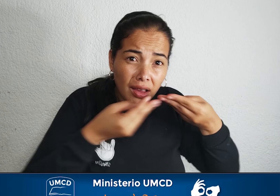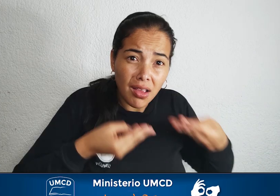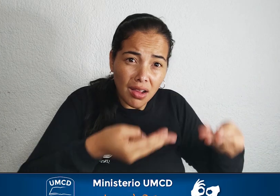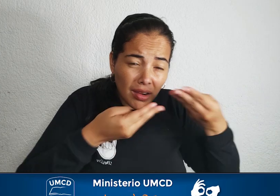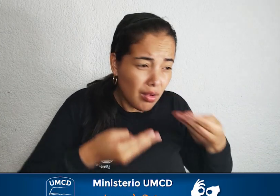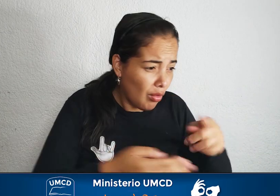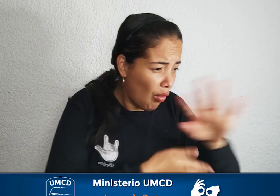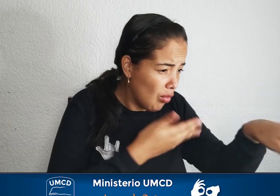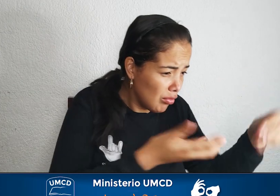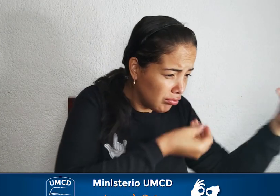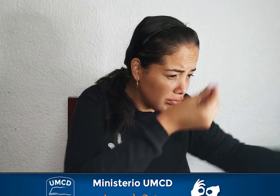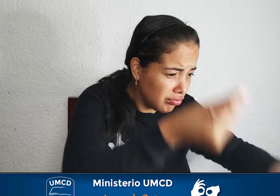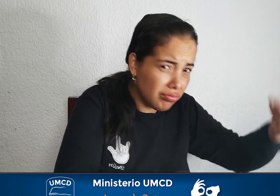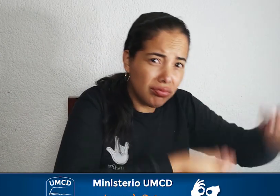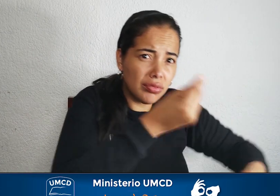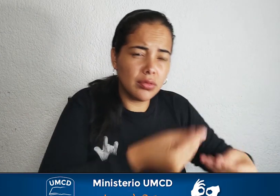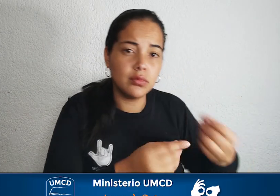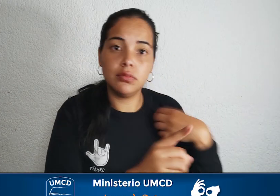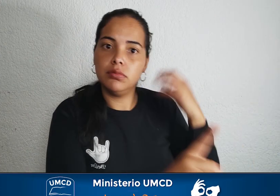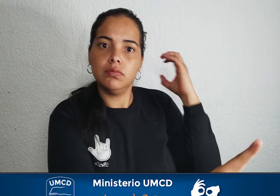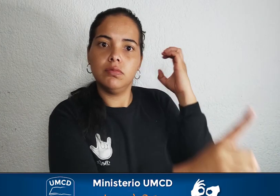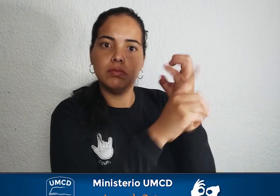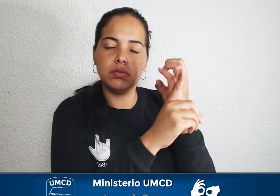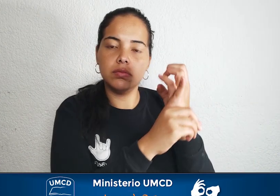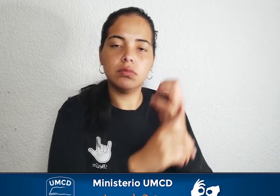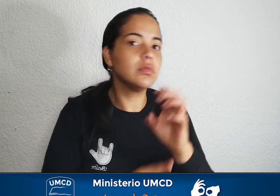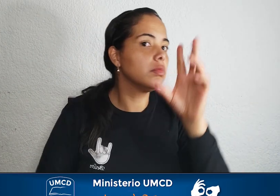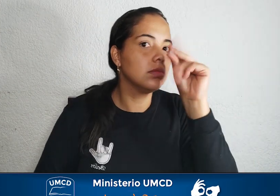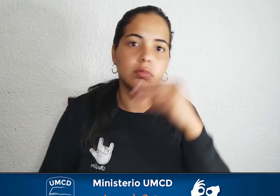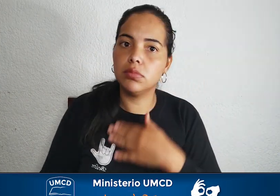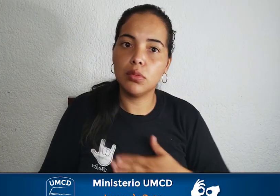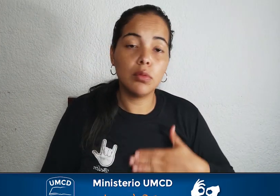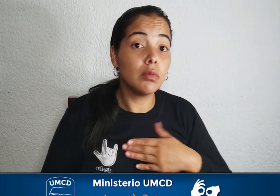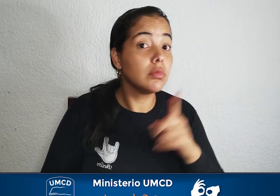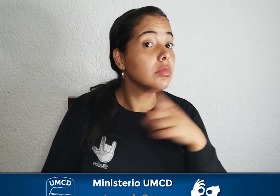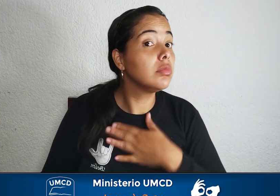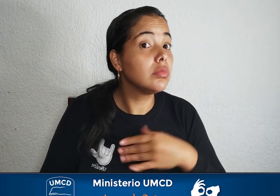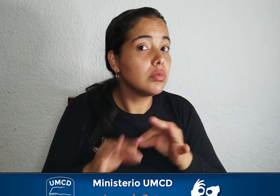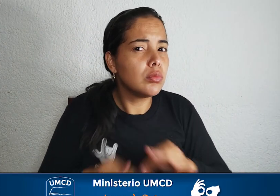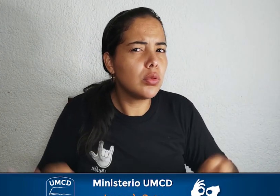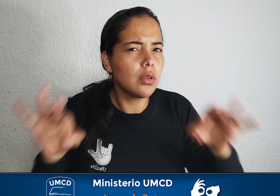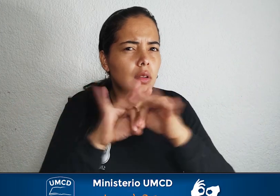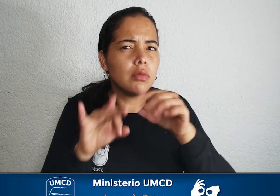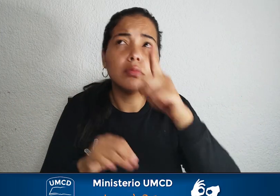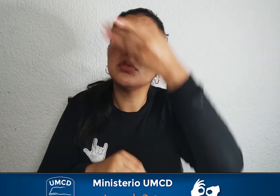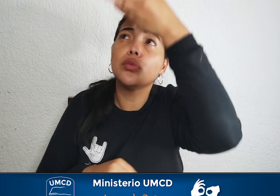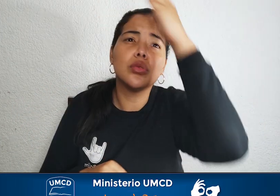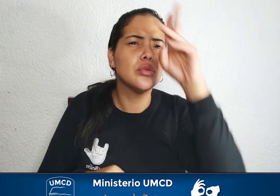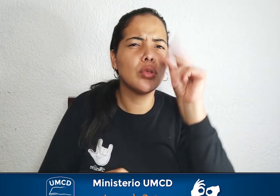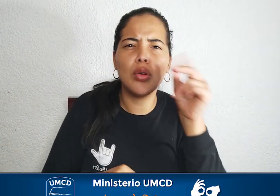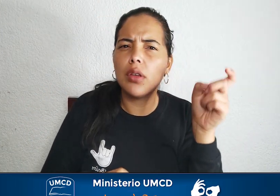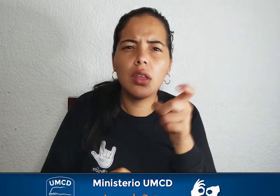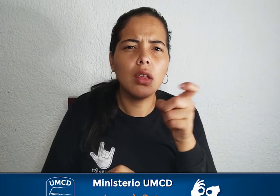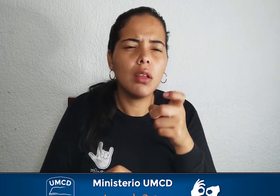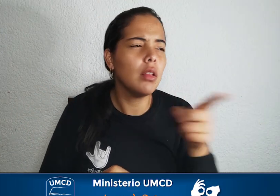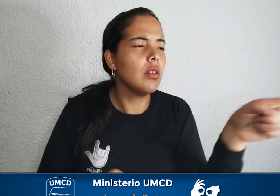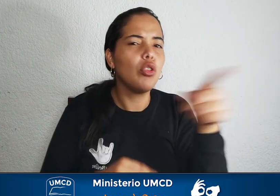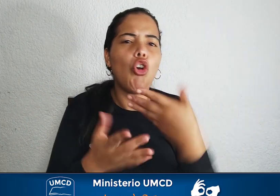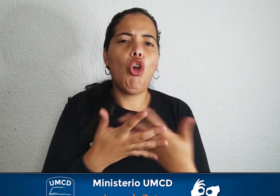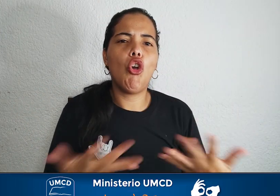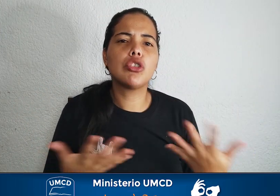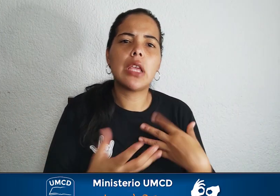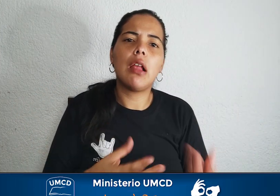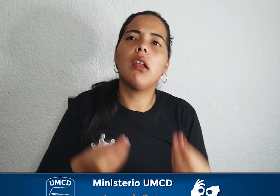sea que en otras palabras, Jesucristo estaba reprendiendo la falta de honra de la voluntad de Dios, poniendo una